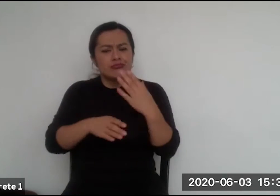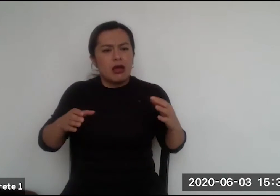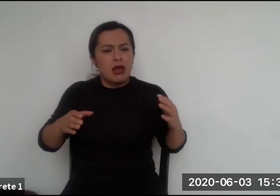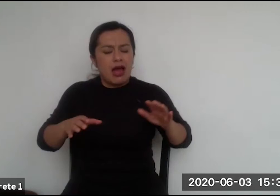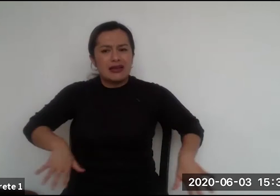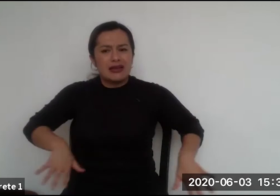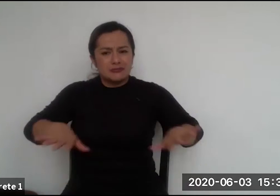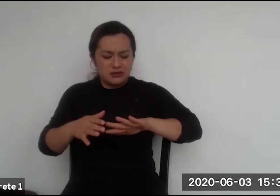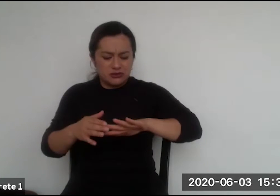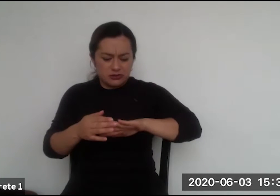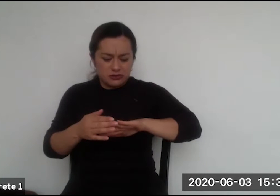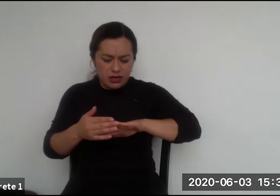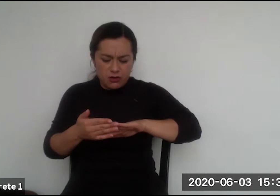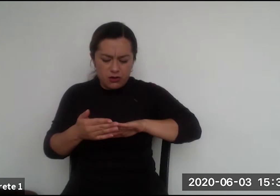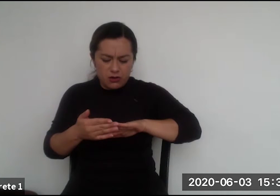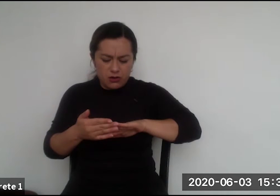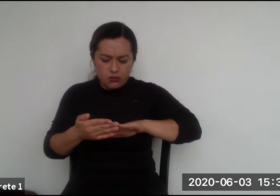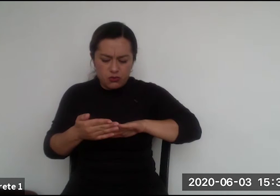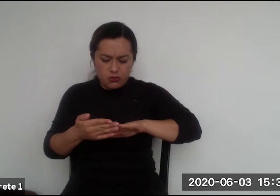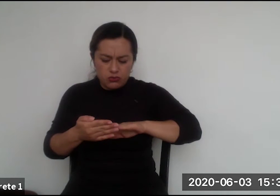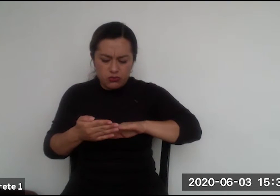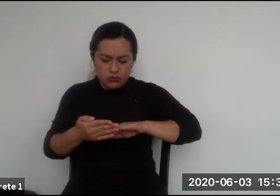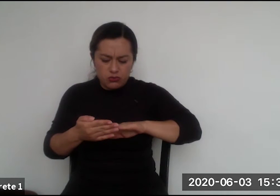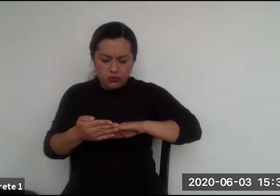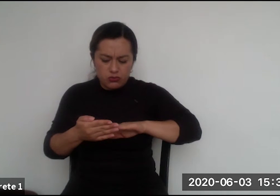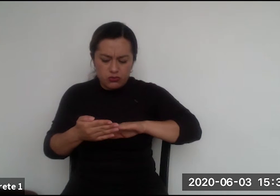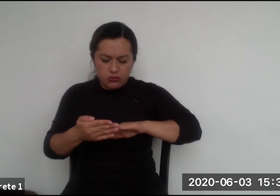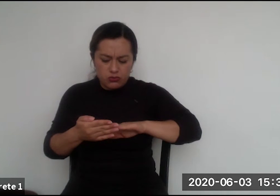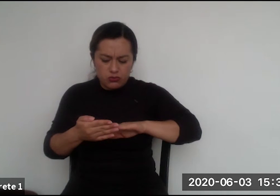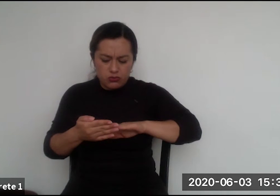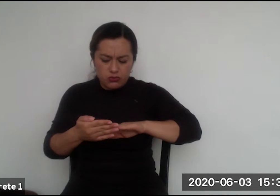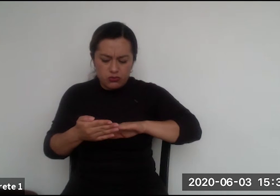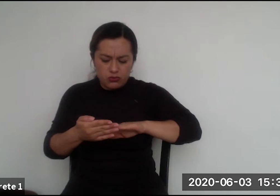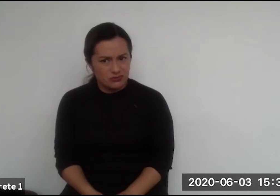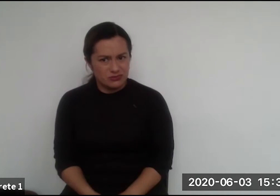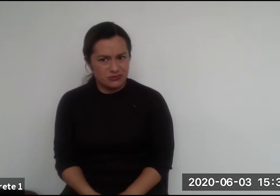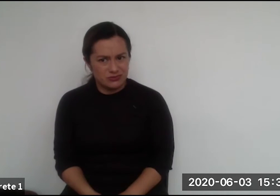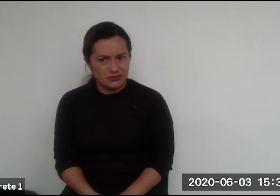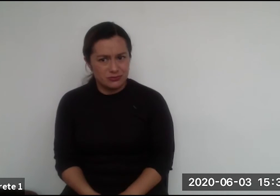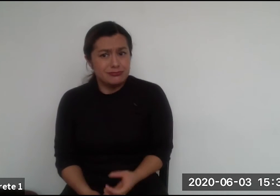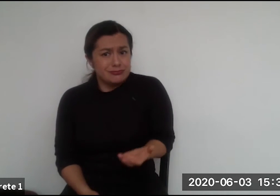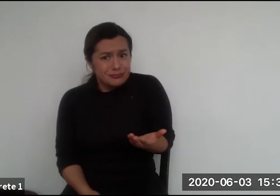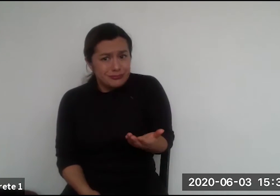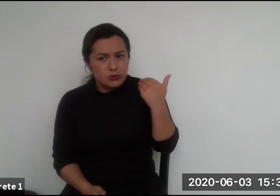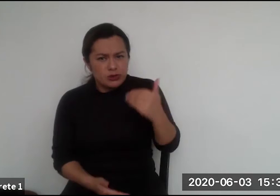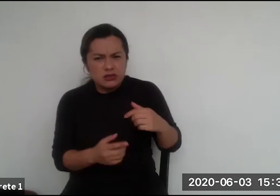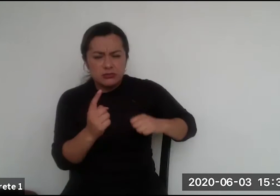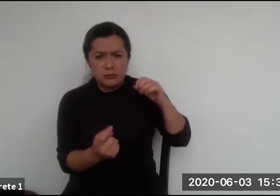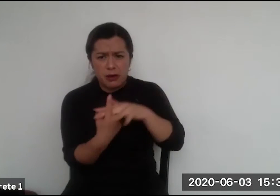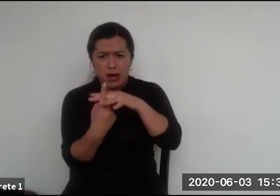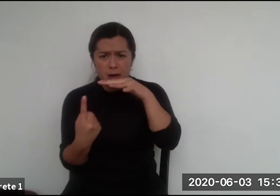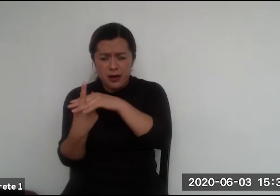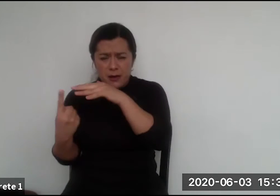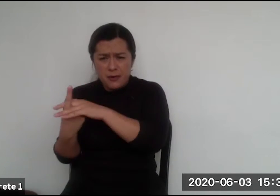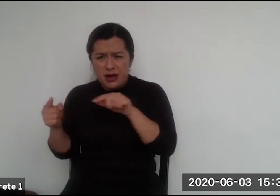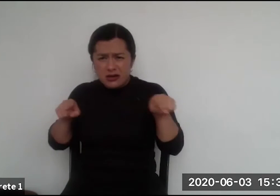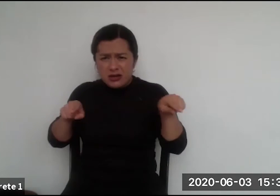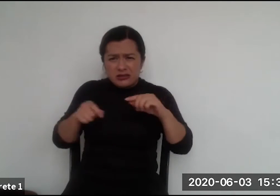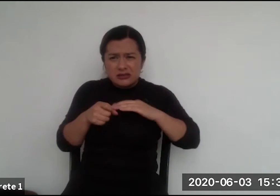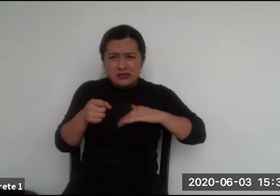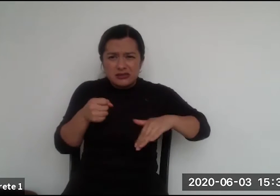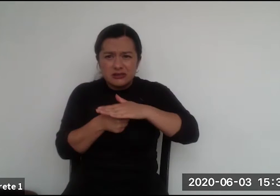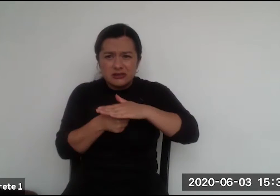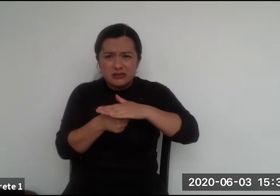reconhecido com uma propagação, né, uma taxa de contaminação muito grande. E